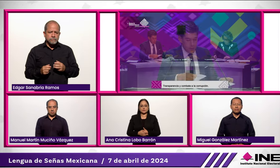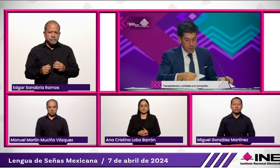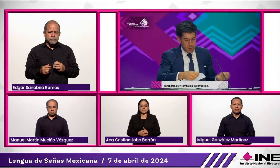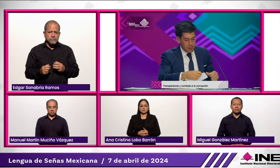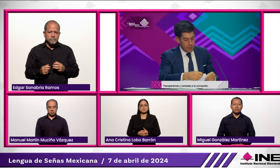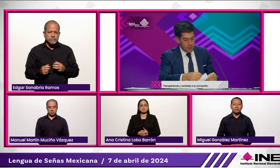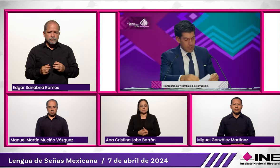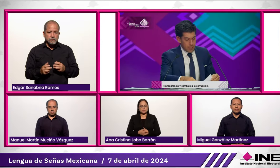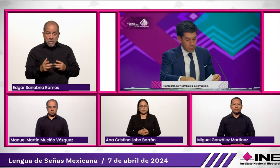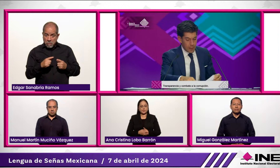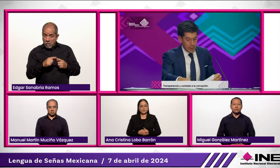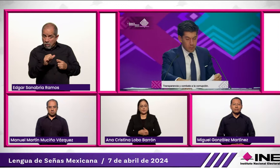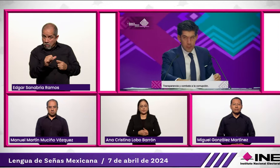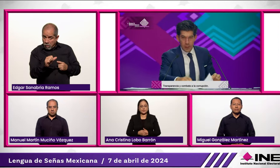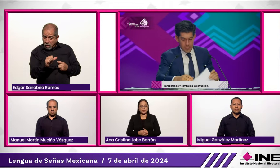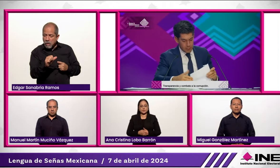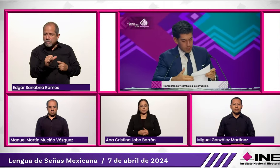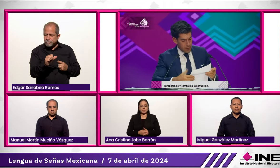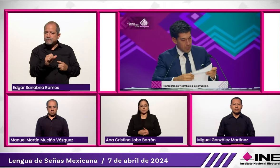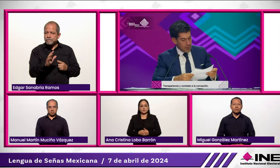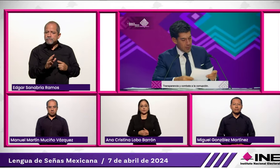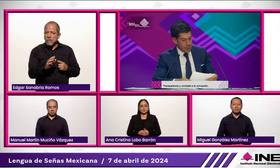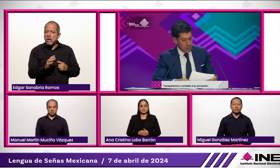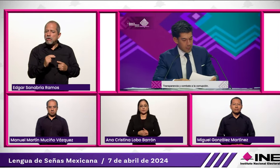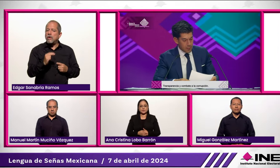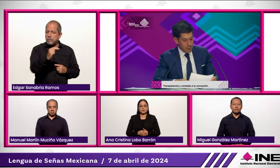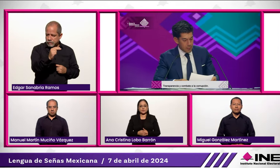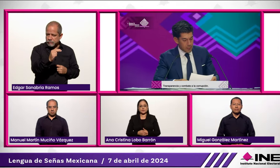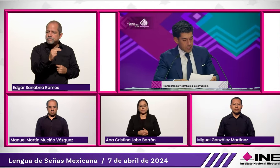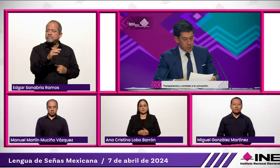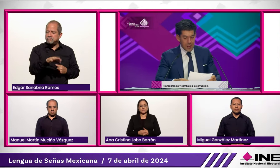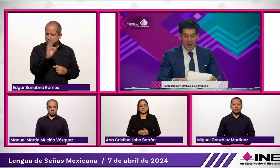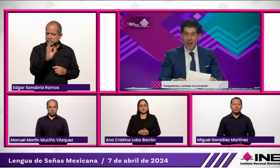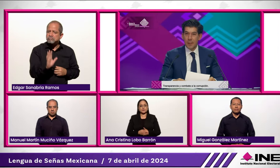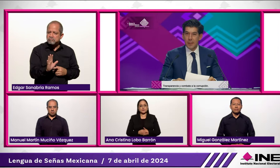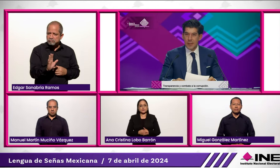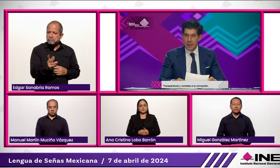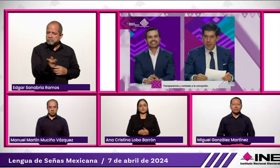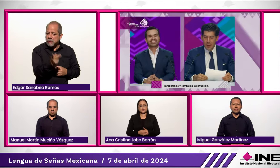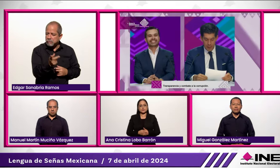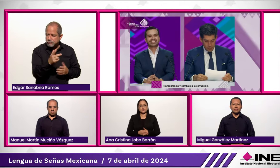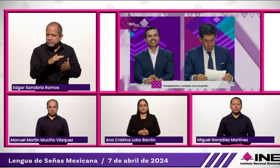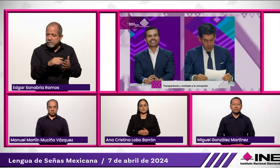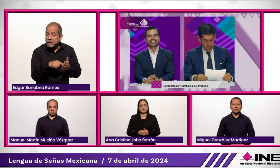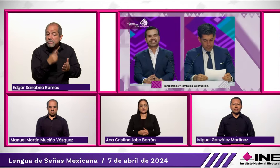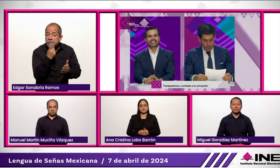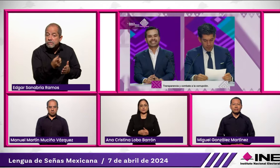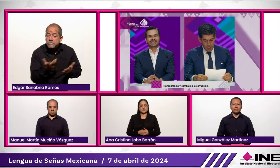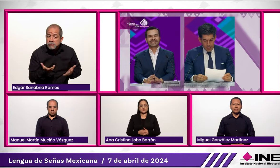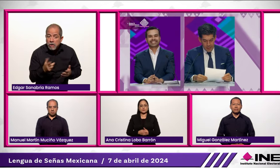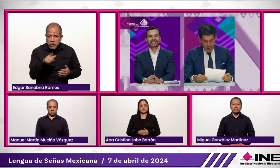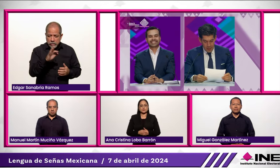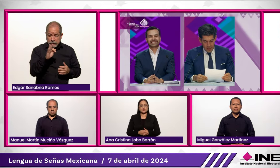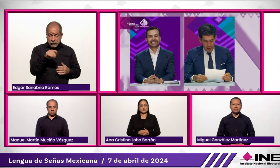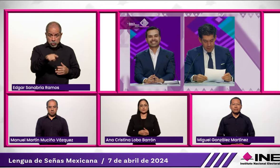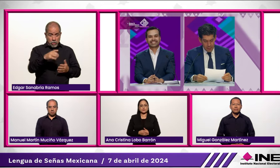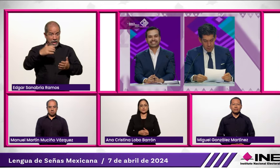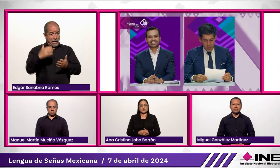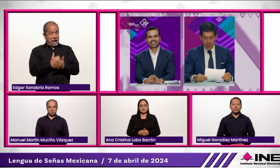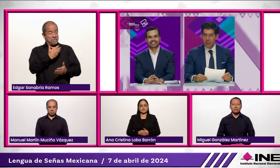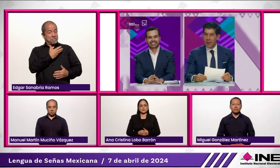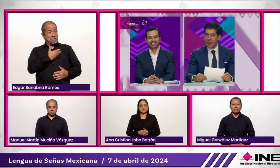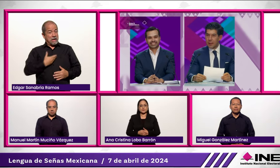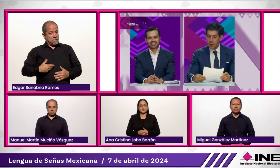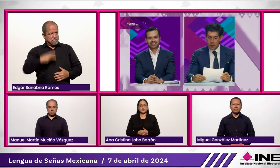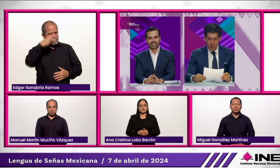Vamos con la A. Pregunta del norte, iniciamos con ella. Si usted ganara la presidencia de la República, ¿cuál sería el